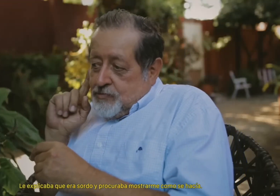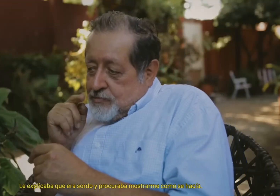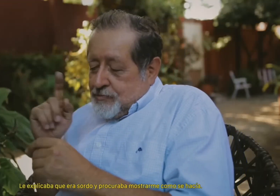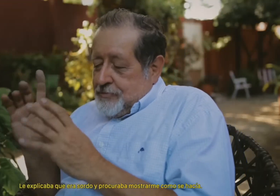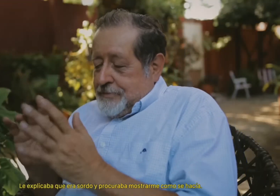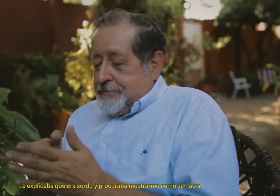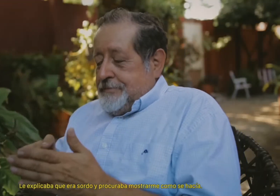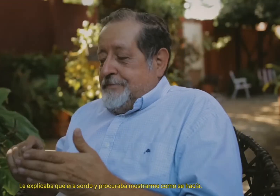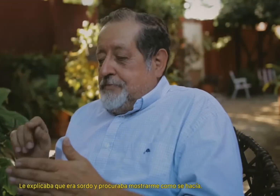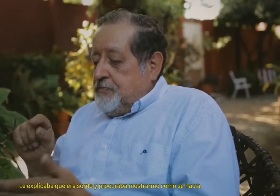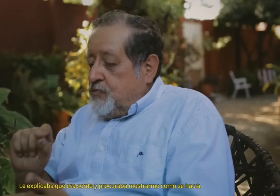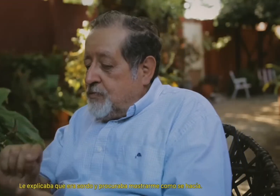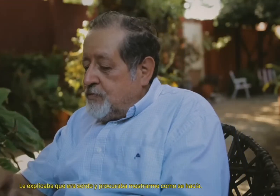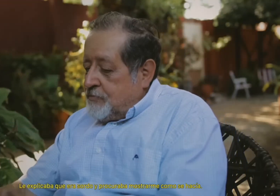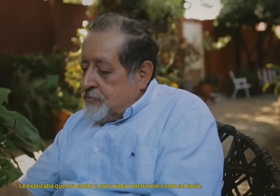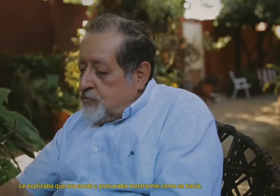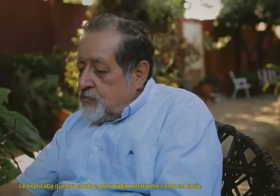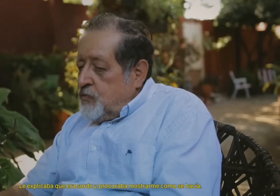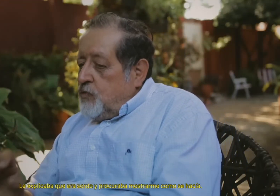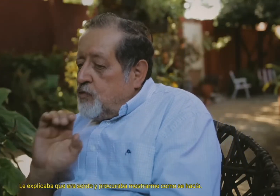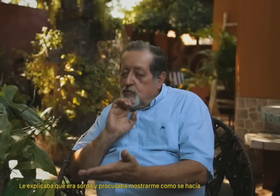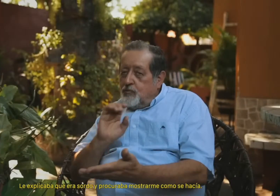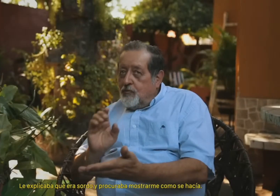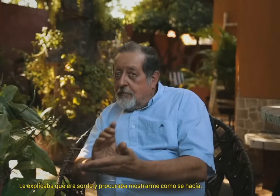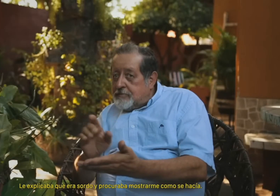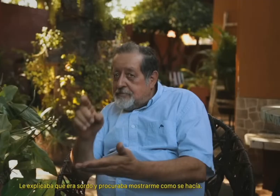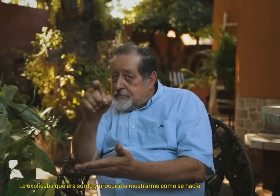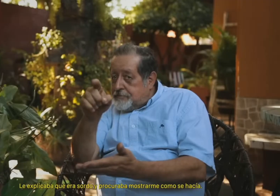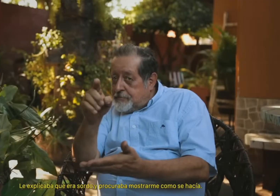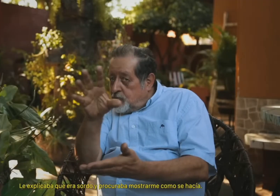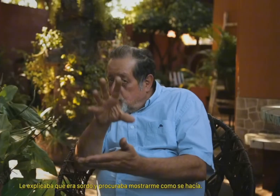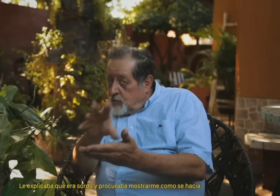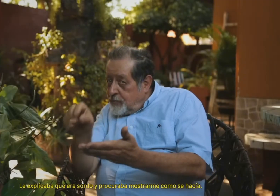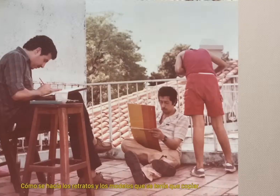Explicaba que era zurdo y procuraba mostrarme cómo se hacía.